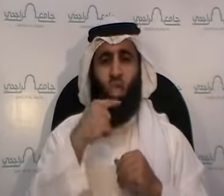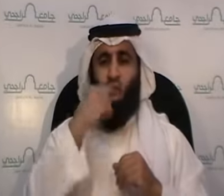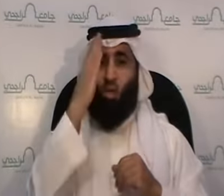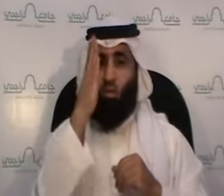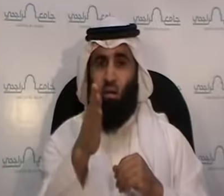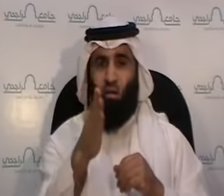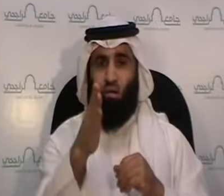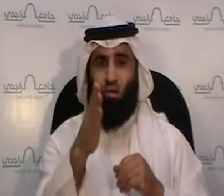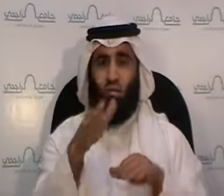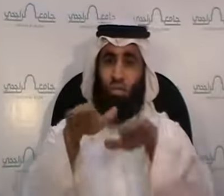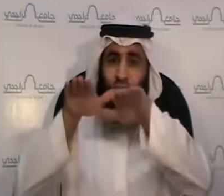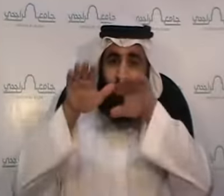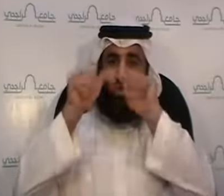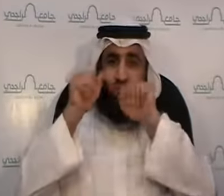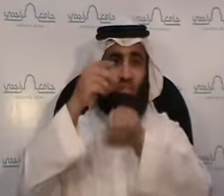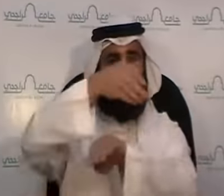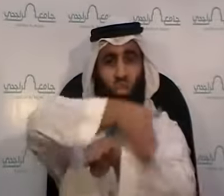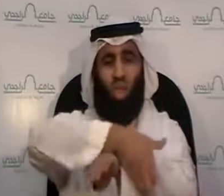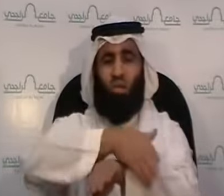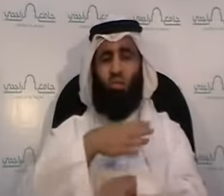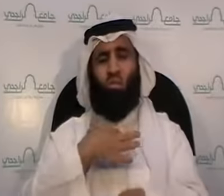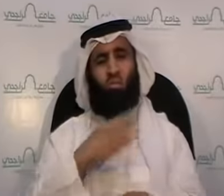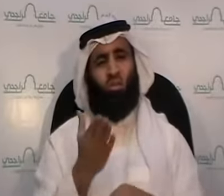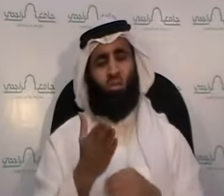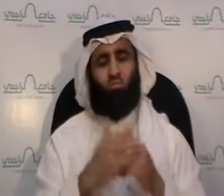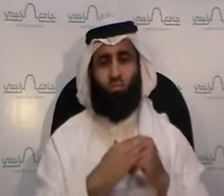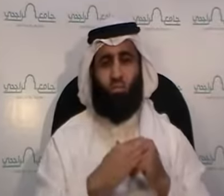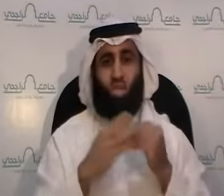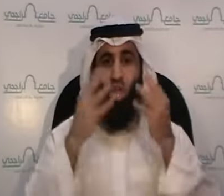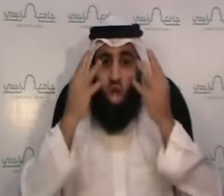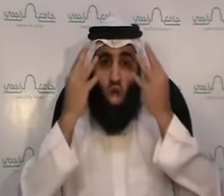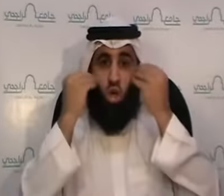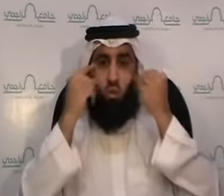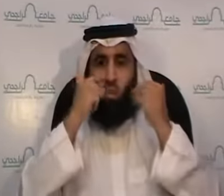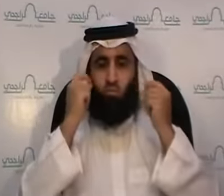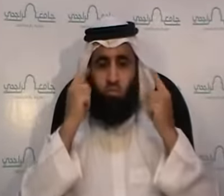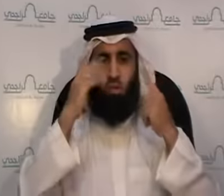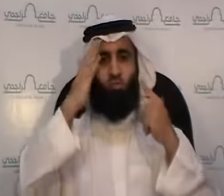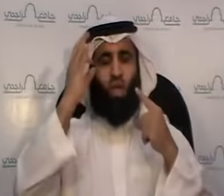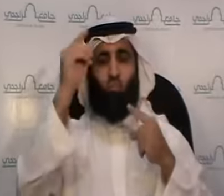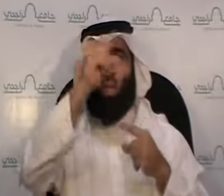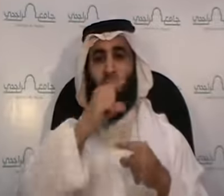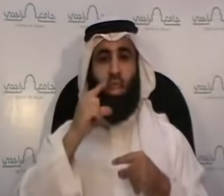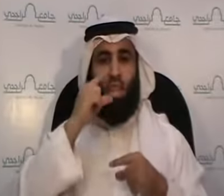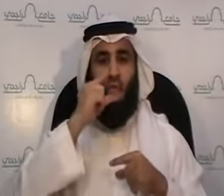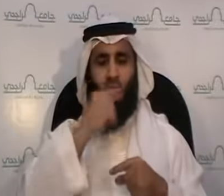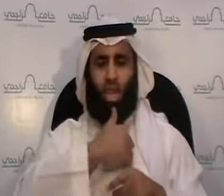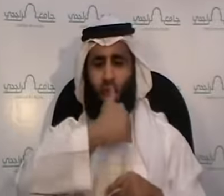من شأنه أن يهتدي إليه بعلمه وفهمه ودينه وتقواه، بل